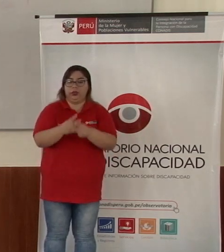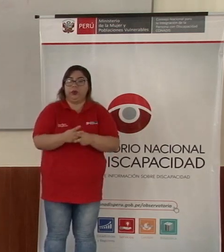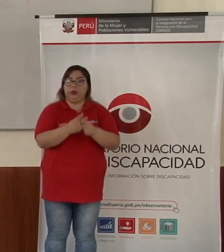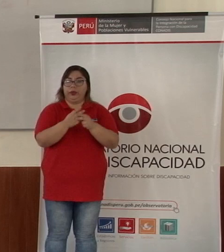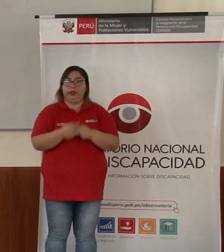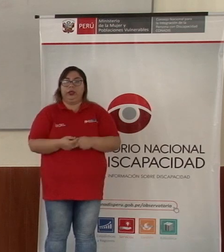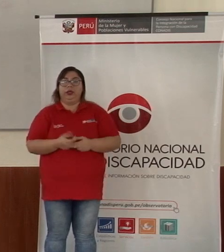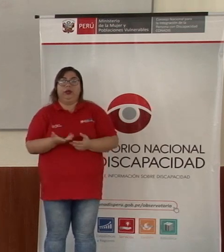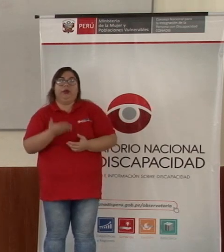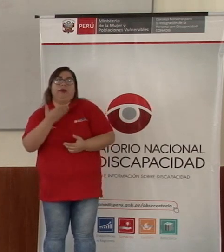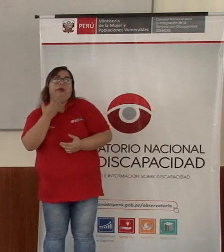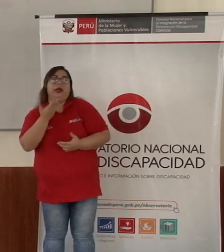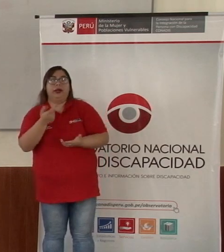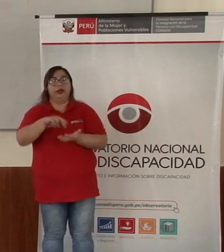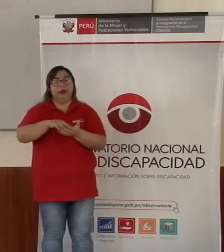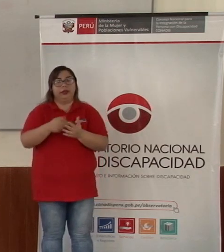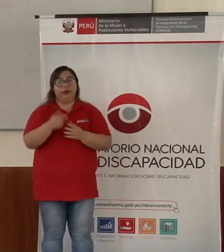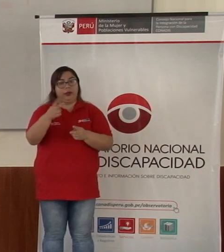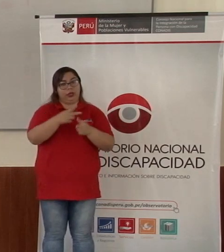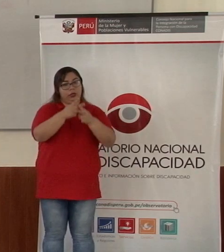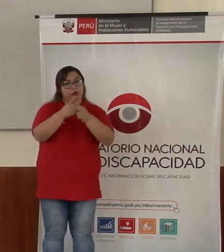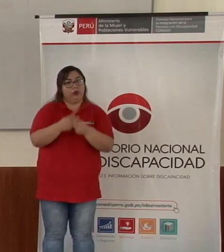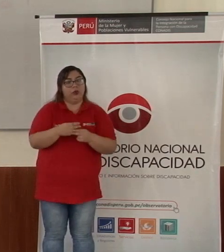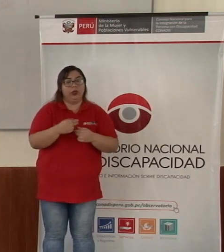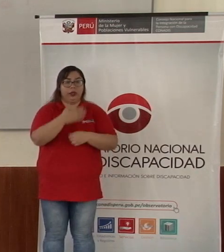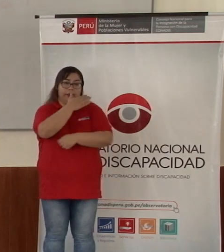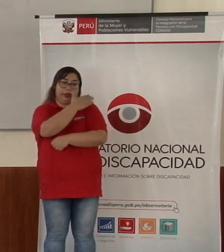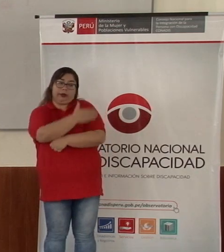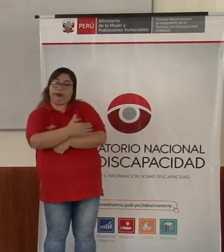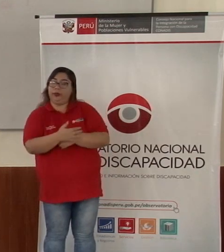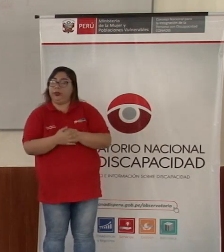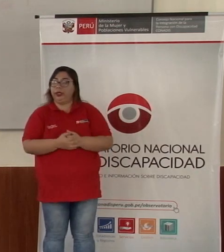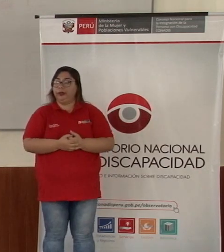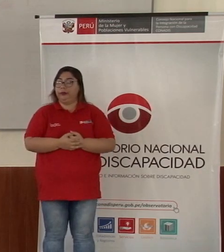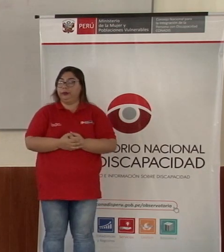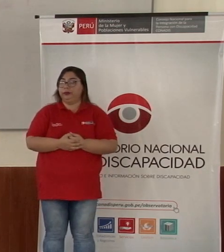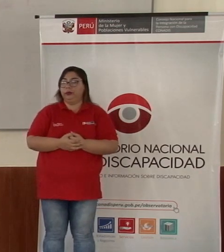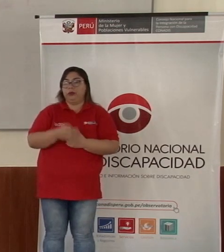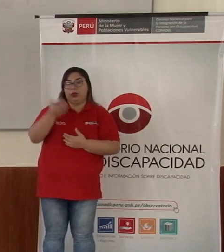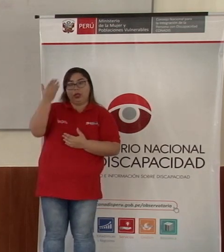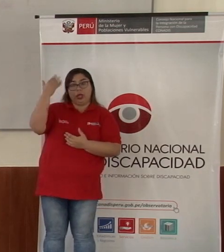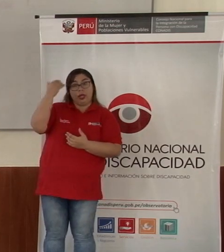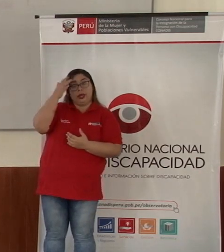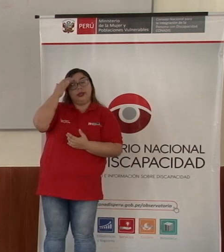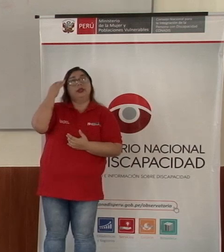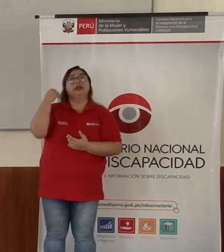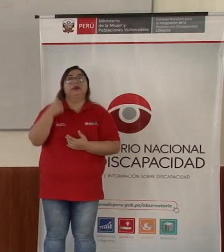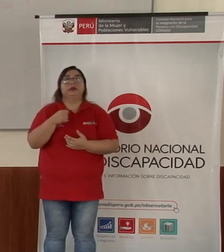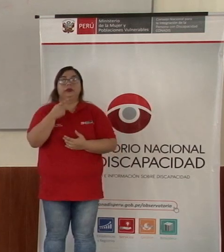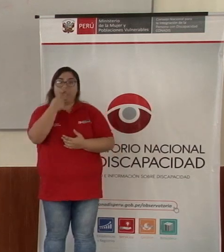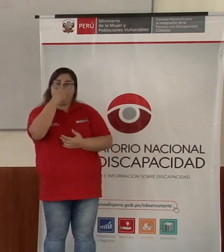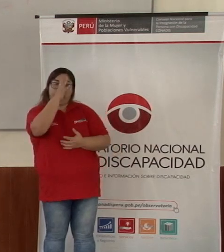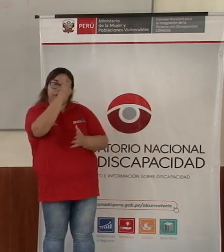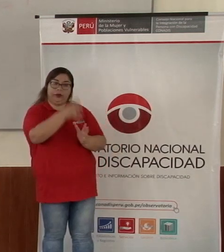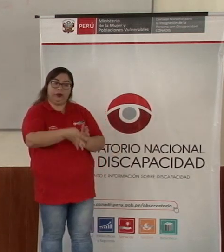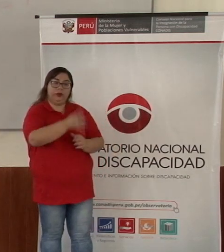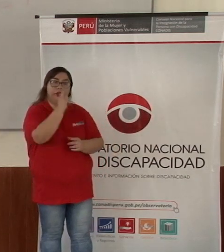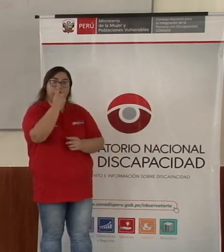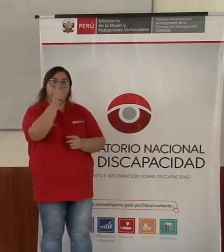para que lo cure, para que lo proteja. Por eso que existía la figura de la